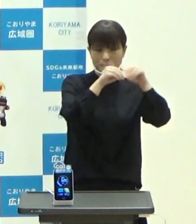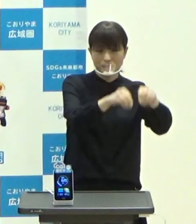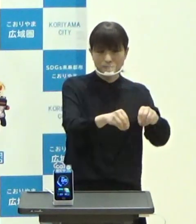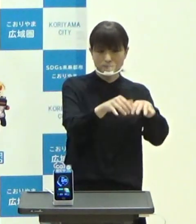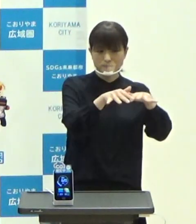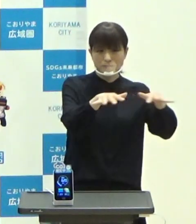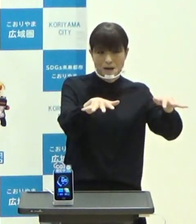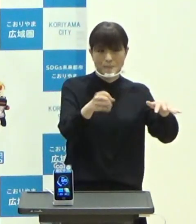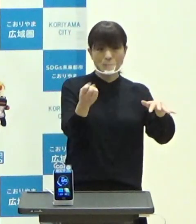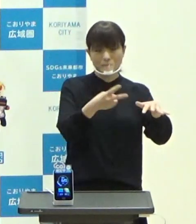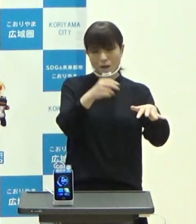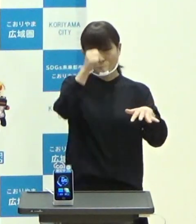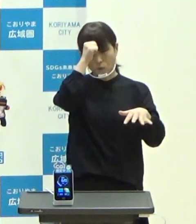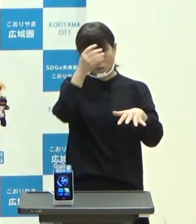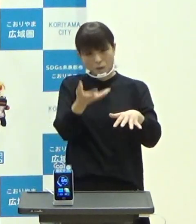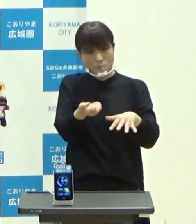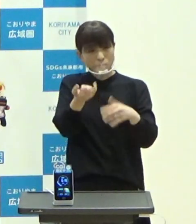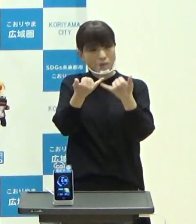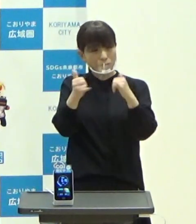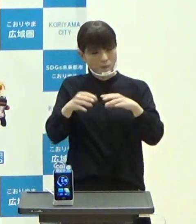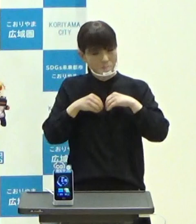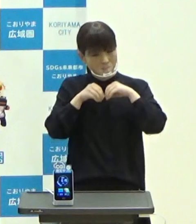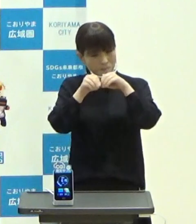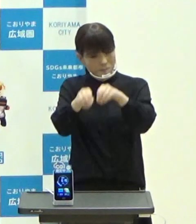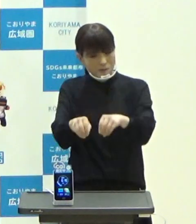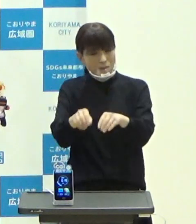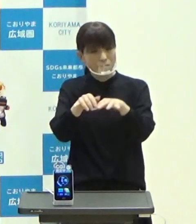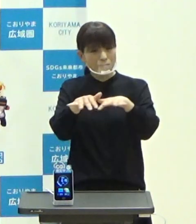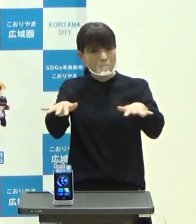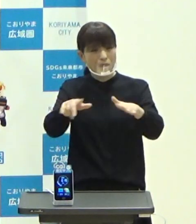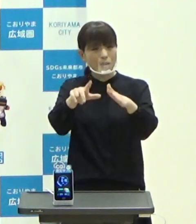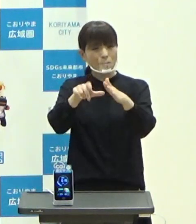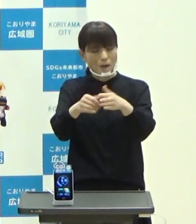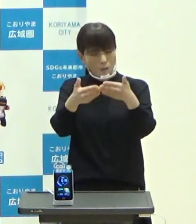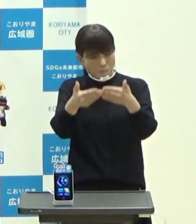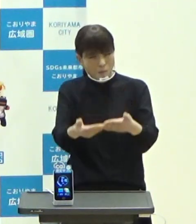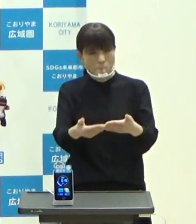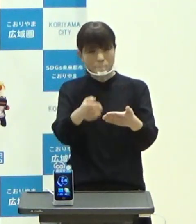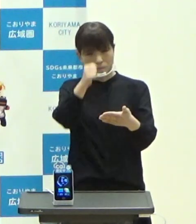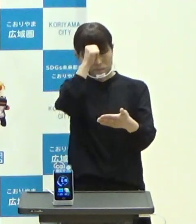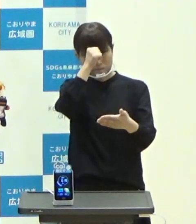っている方に感染した場合は大変重大なことになりますから、